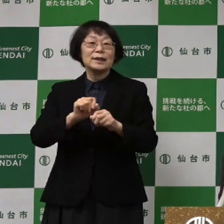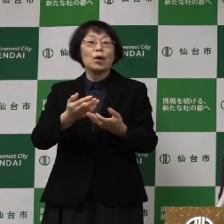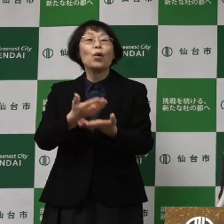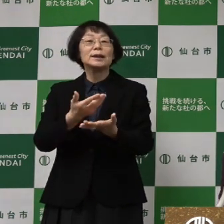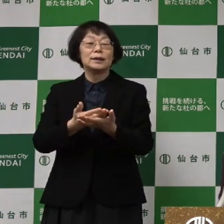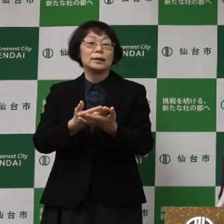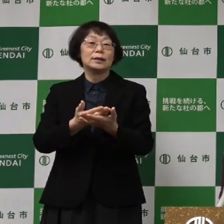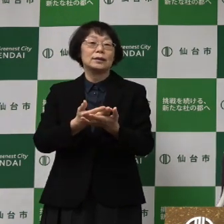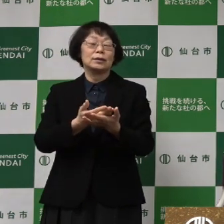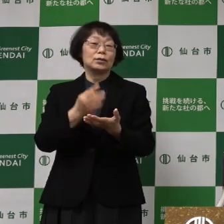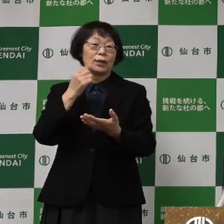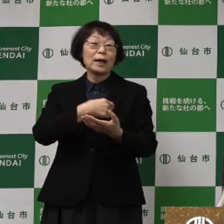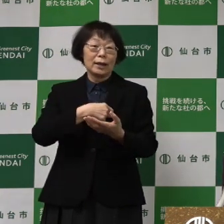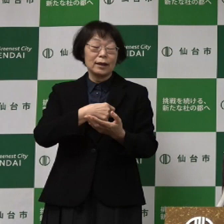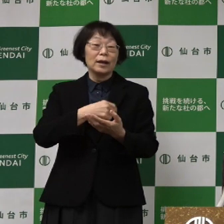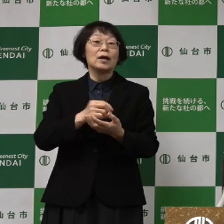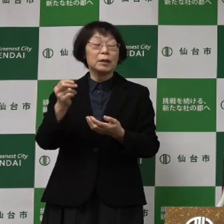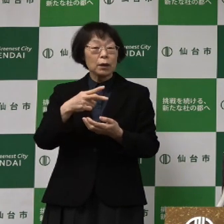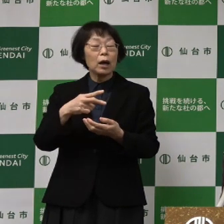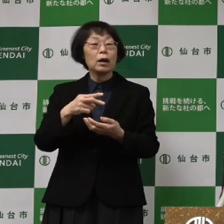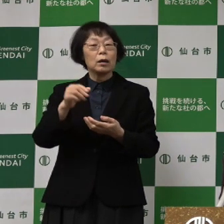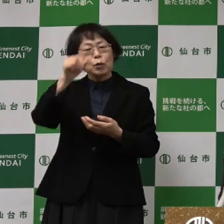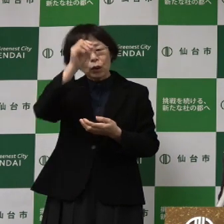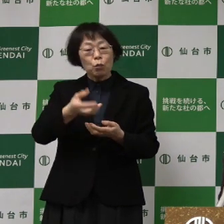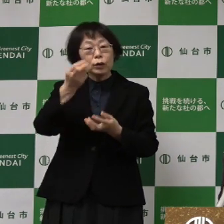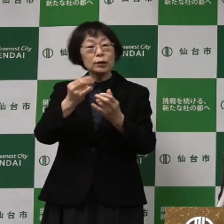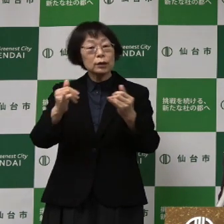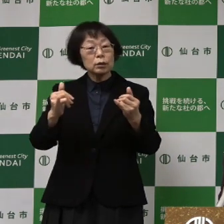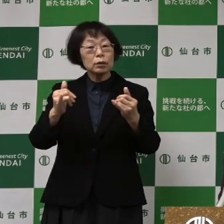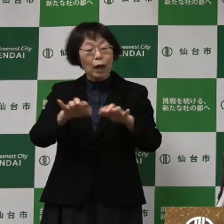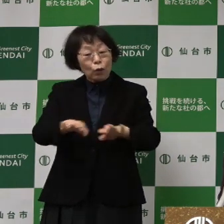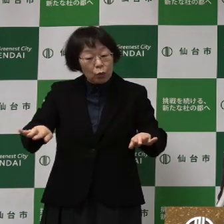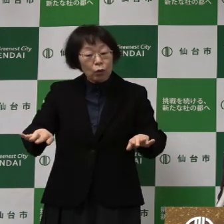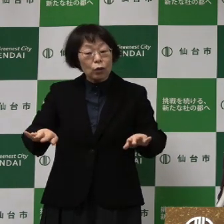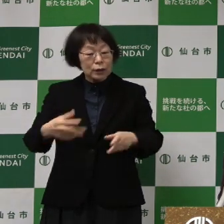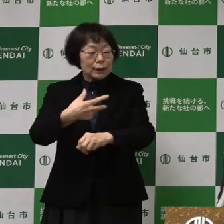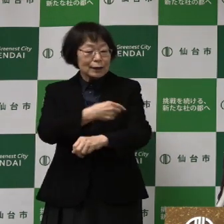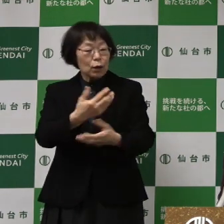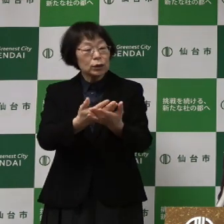あるお子さんを優先的にしてほしいのか、何かそのあたりの